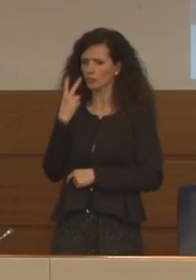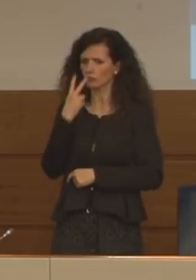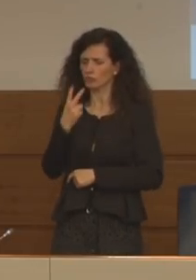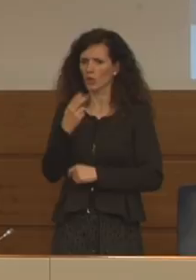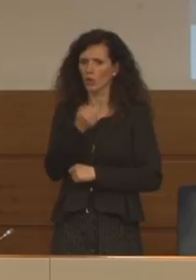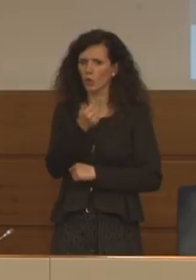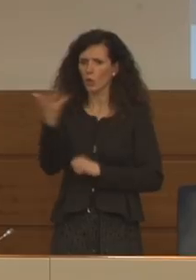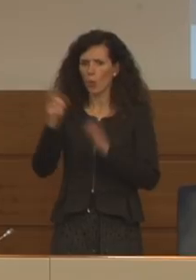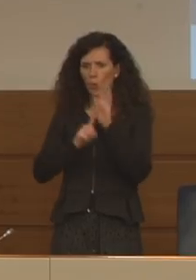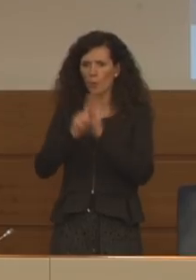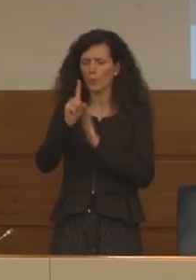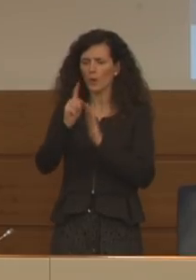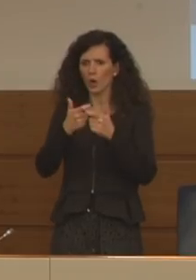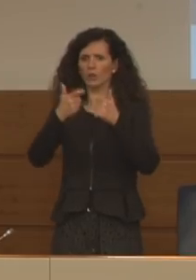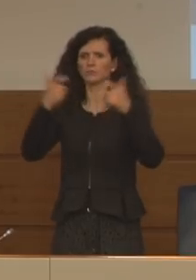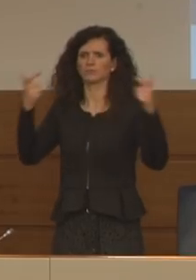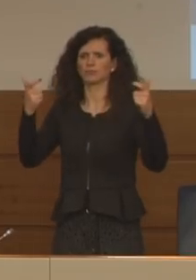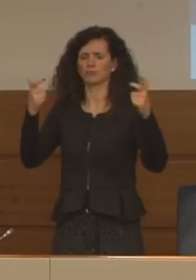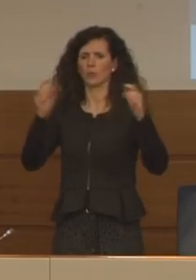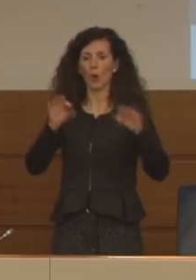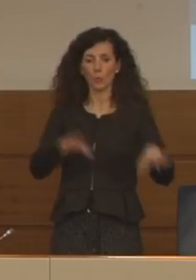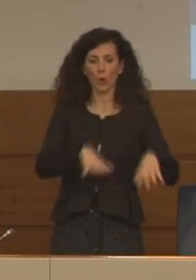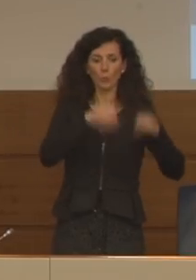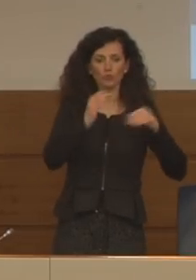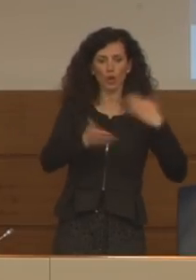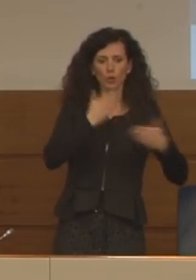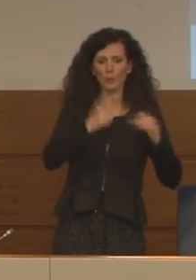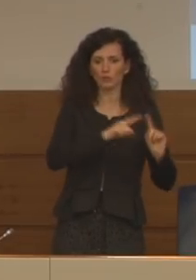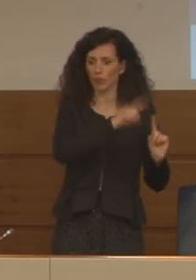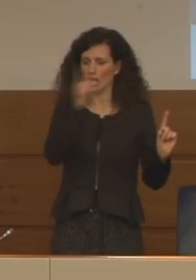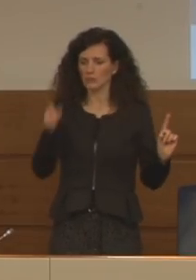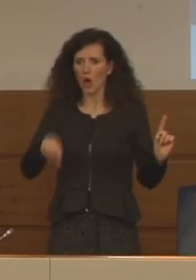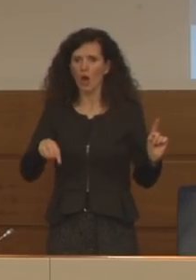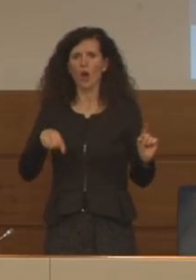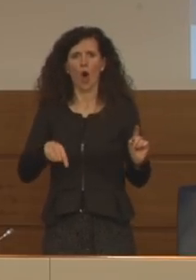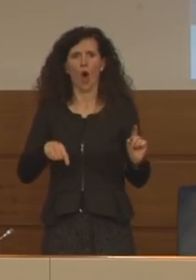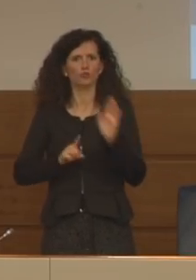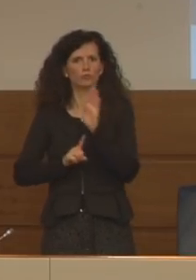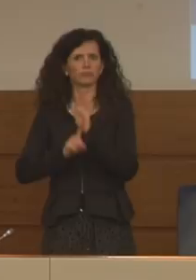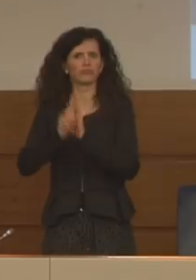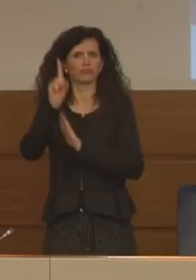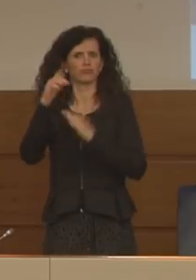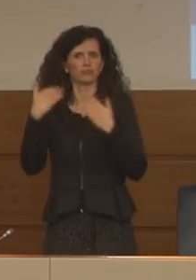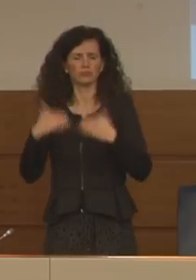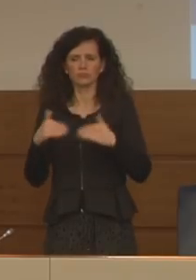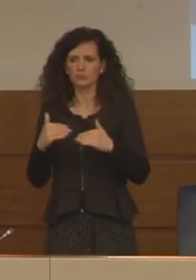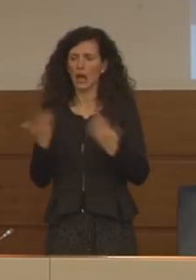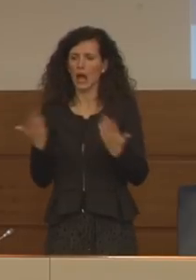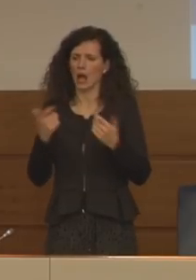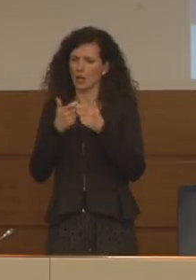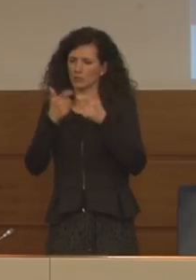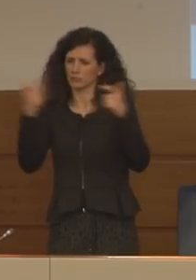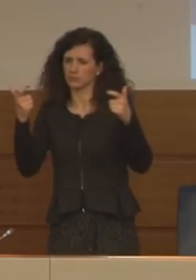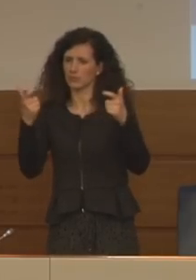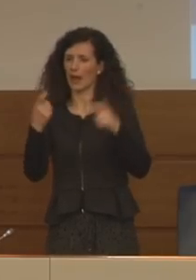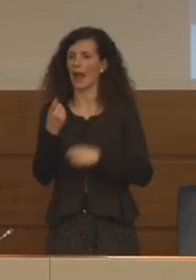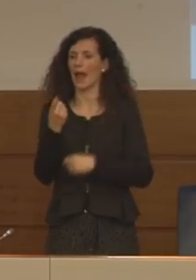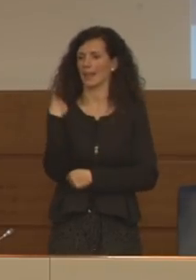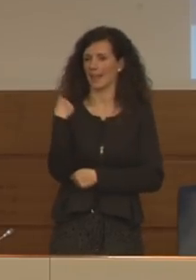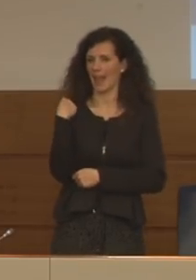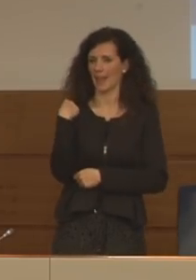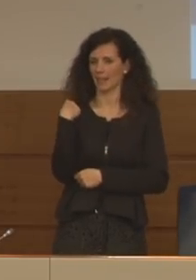di crescita dall'inizio dell'emergenza quindi volevo capire se quello di ieri era un dato isolato oppure